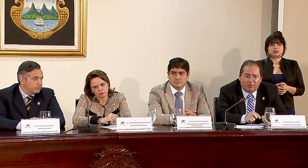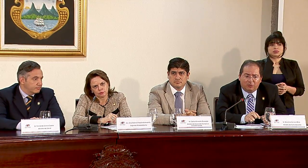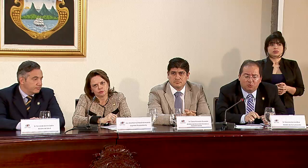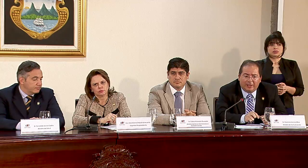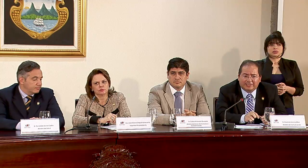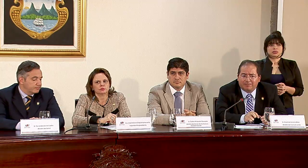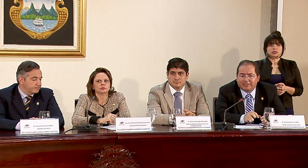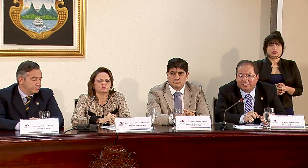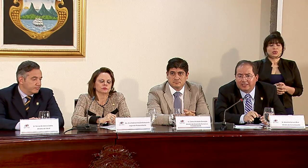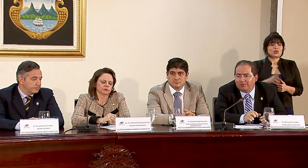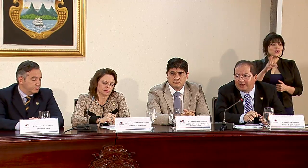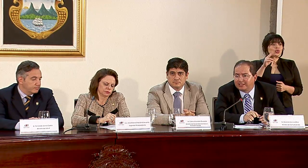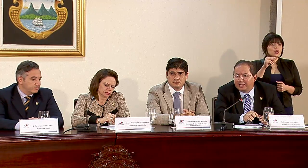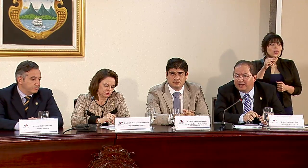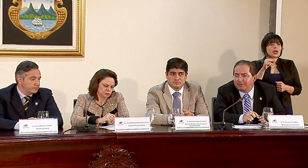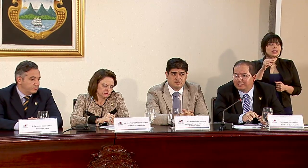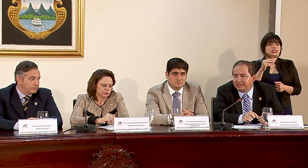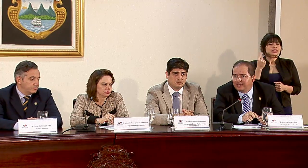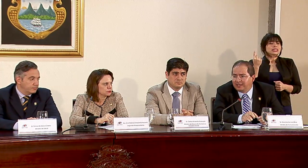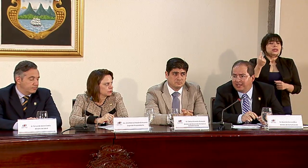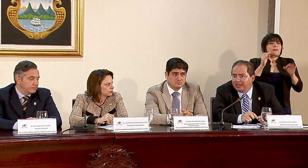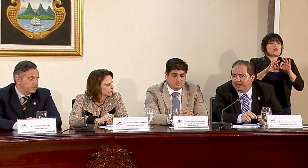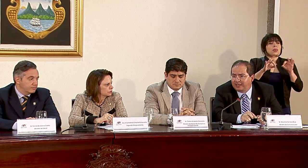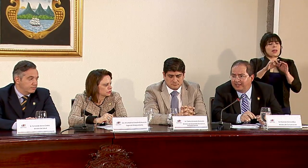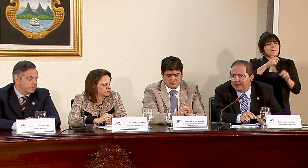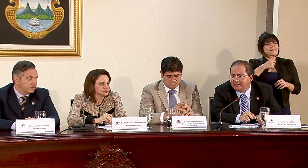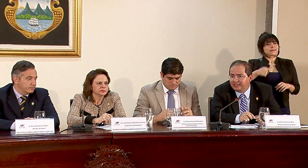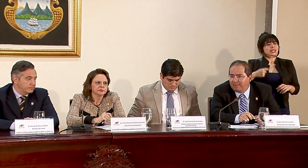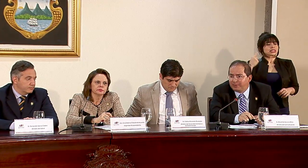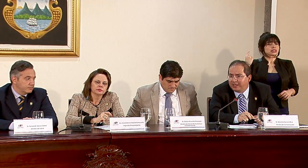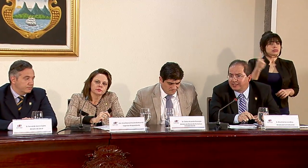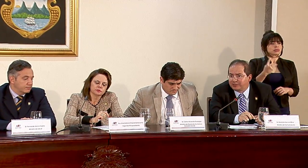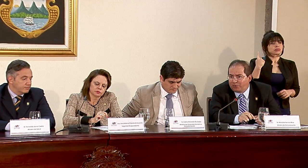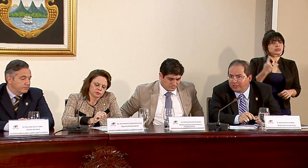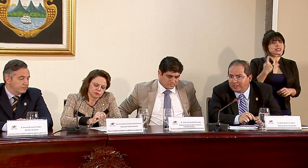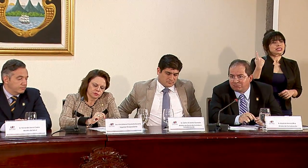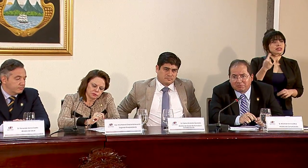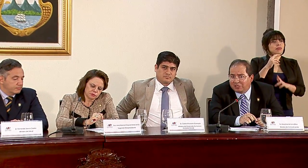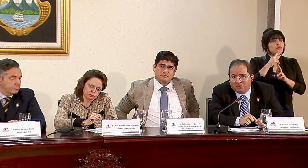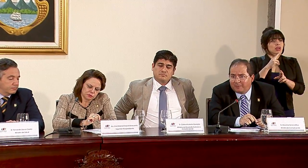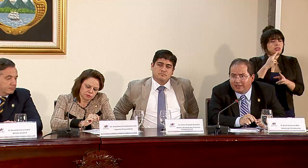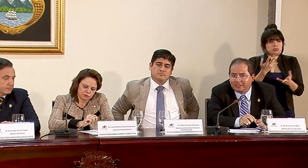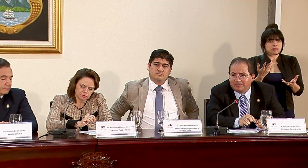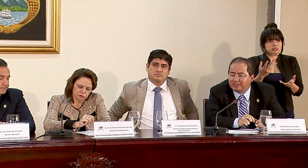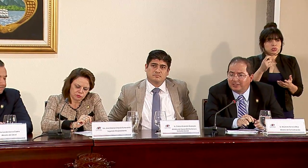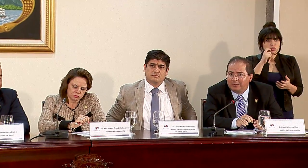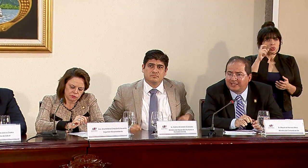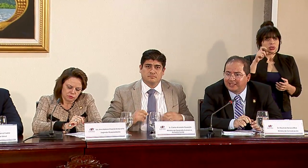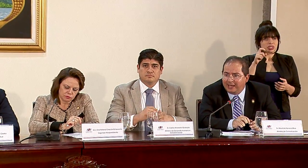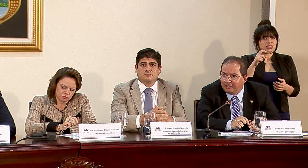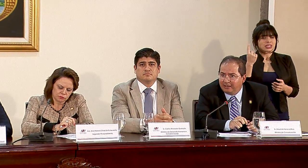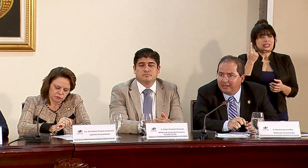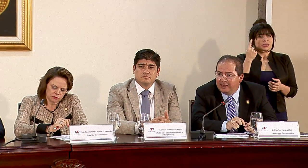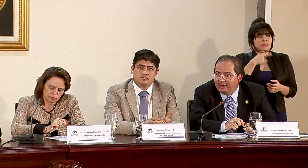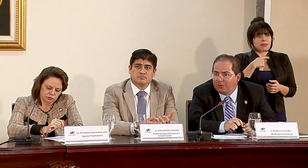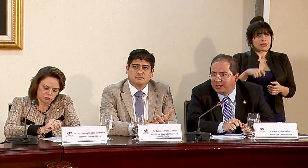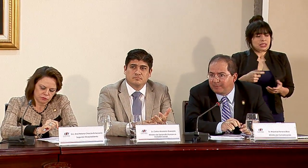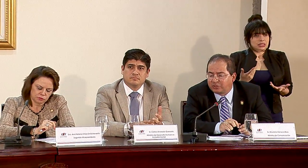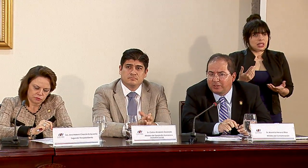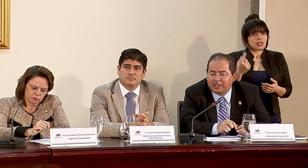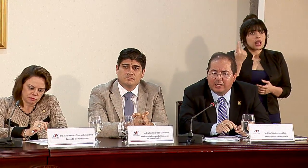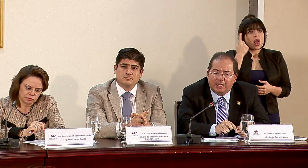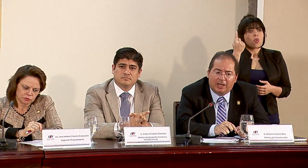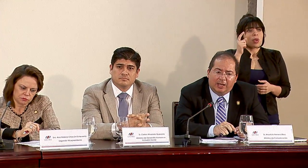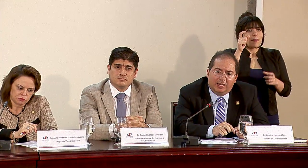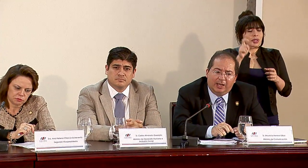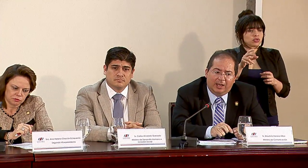no es imprescindible que sea el presidente el que siempre responda de ninguna manera es imprescindible que sea él la única